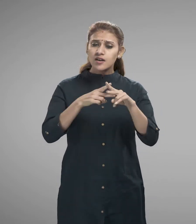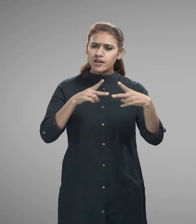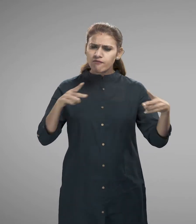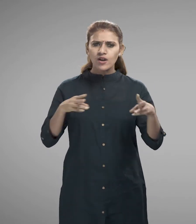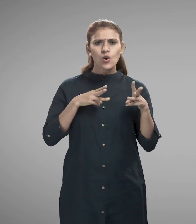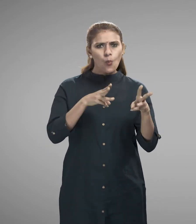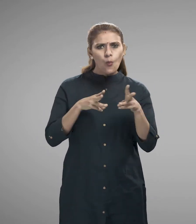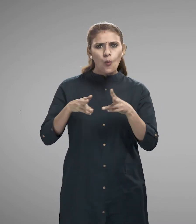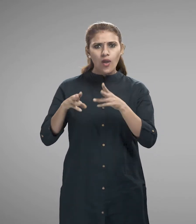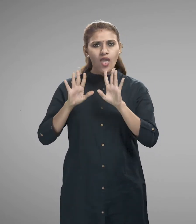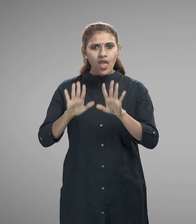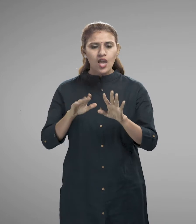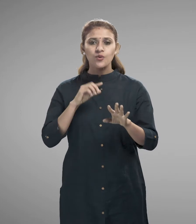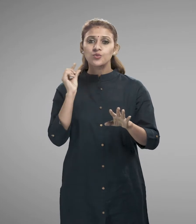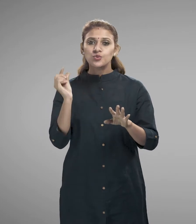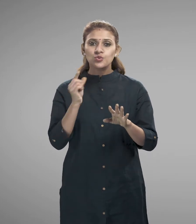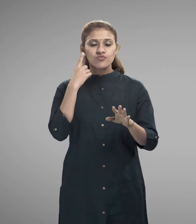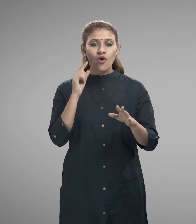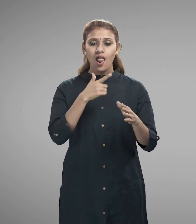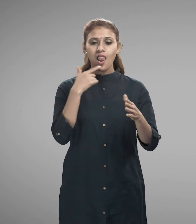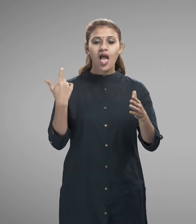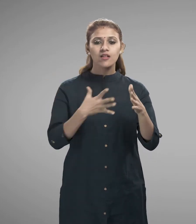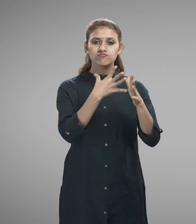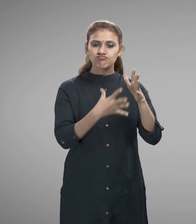खून सोखने के लिए आपके पास बहुत सारे विकल्प मौजूद हैं।